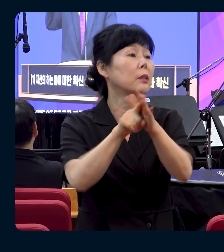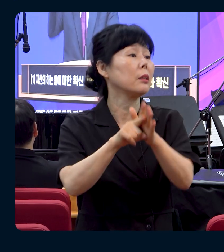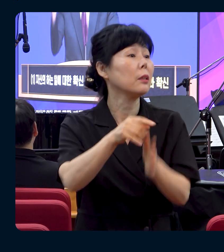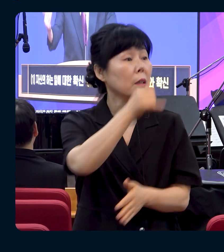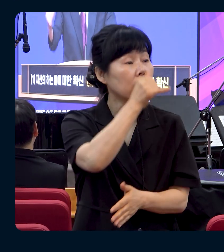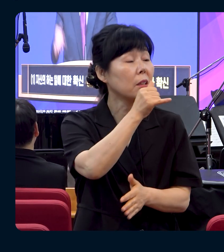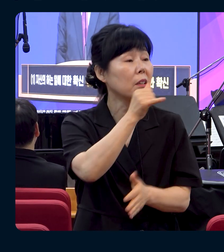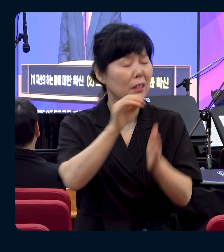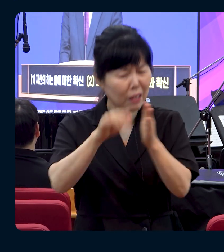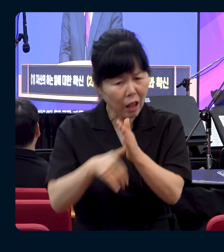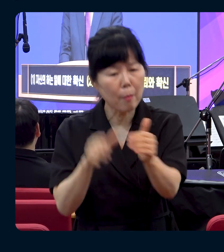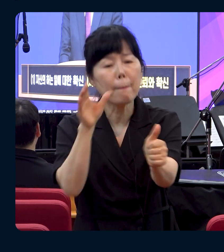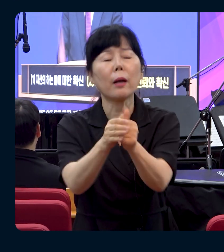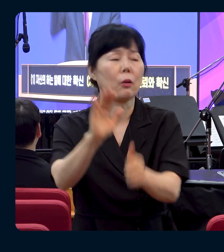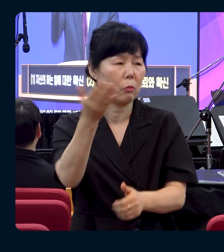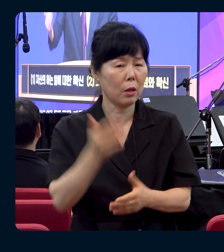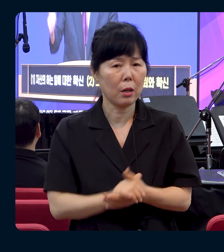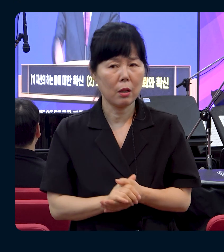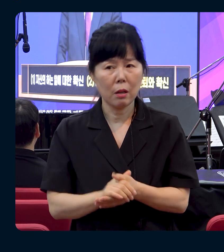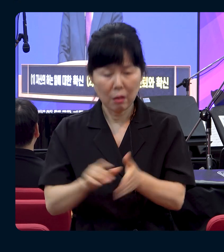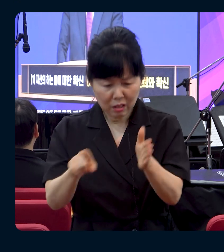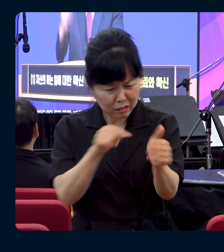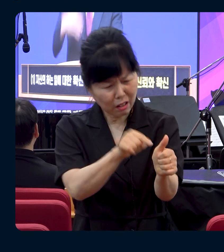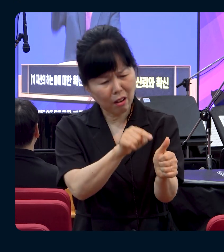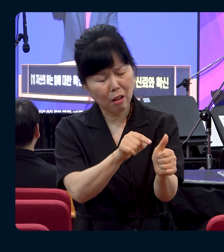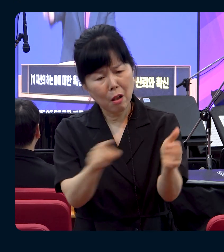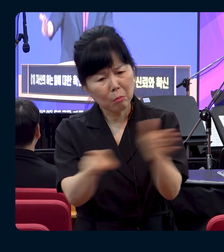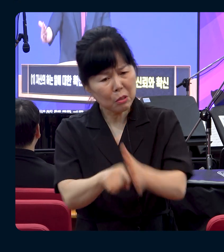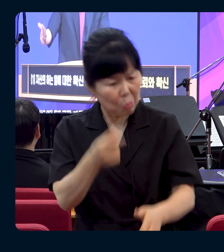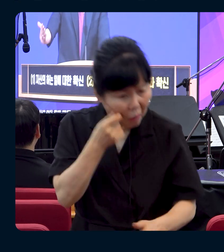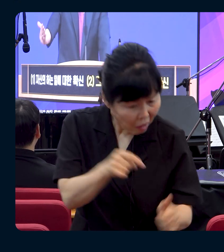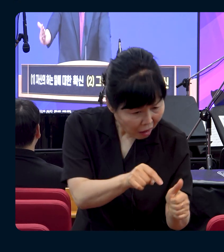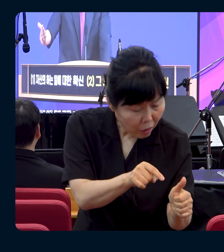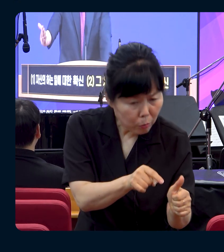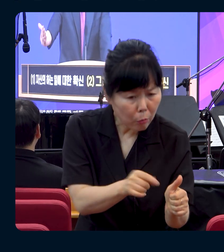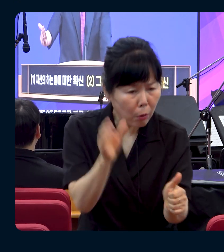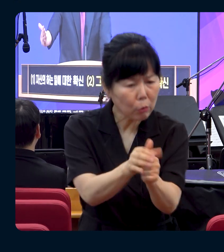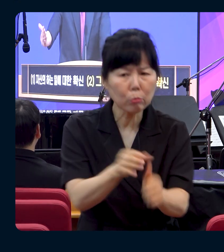정말 그 믿음이 없으면요, 그 확신이 없으면요, 못 맡기죠.